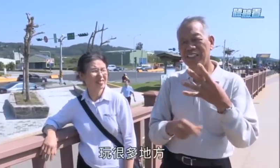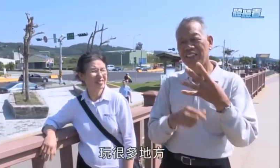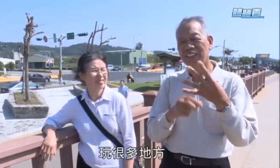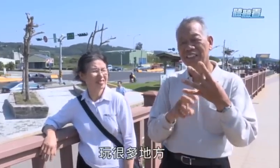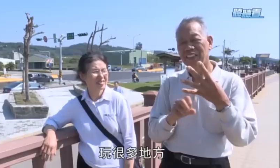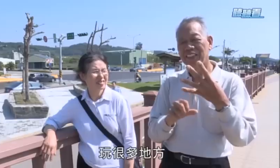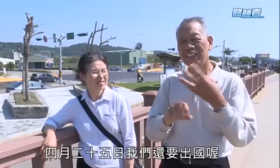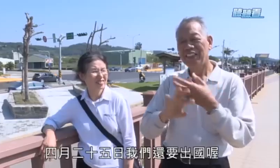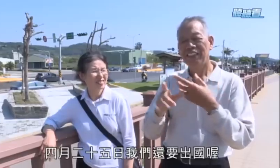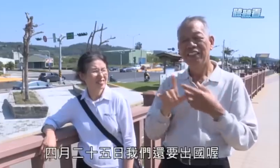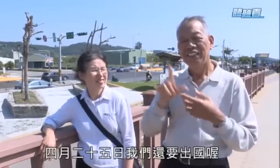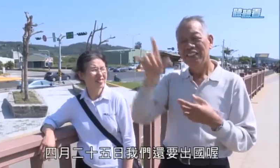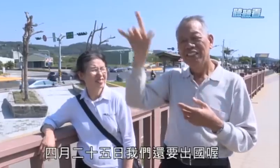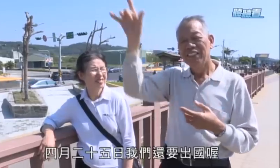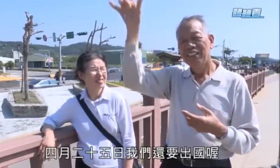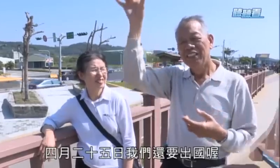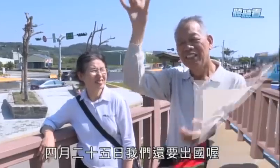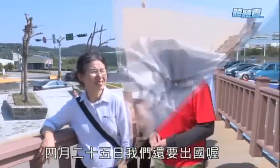方。4月25日，我们还要出国。